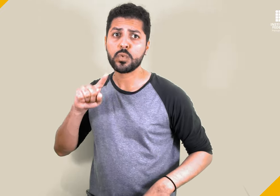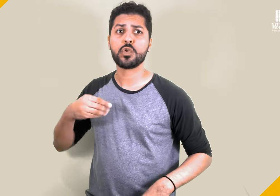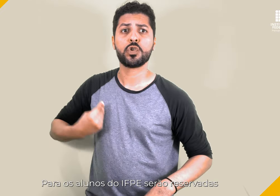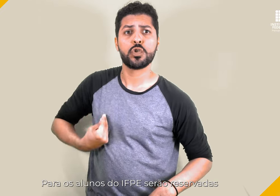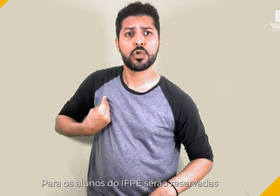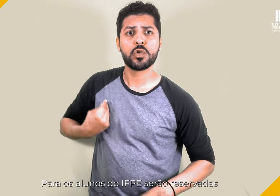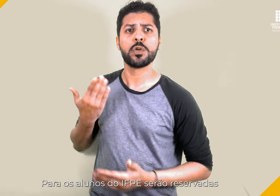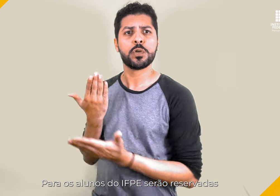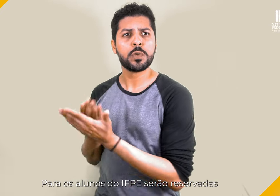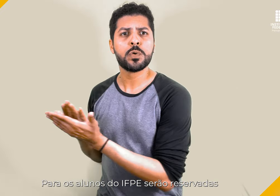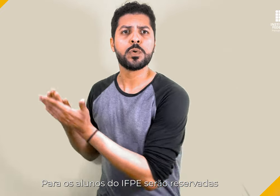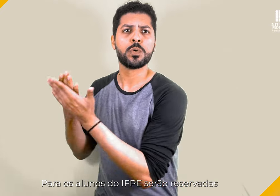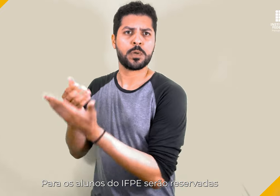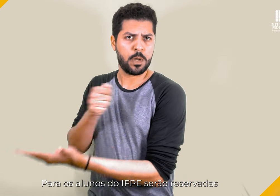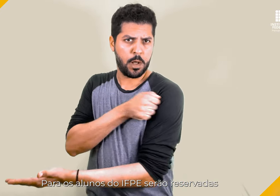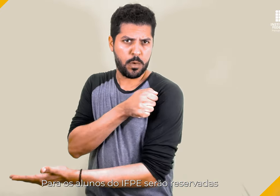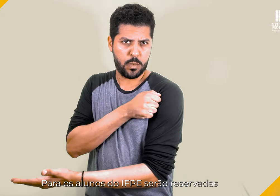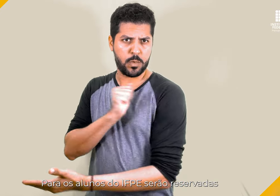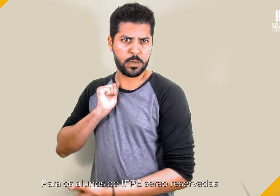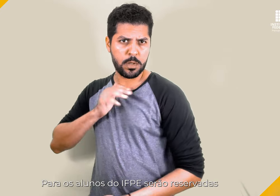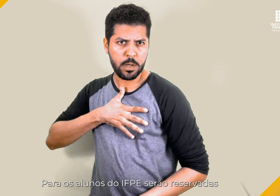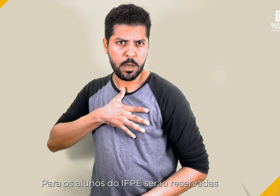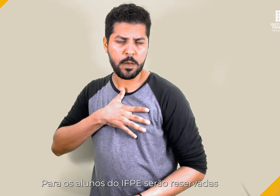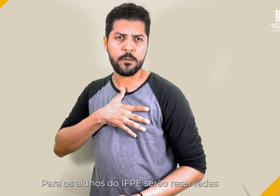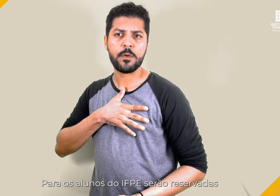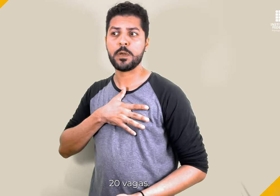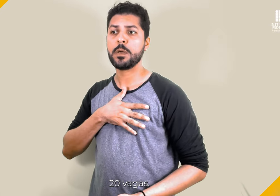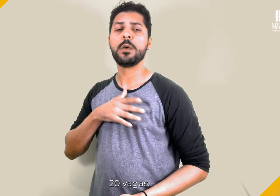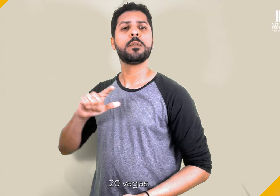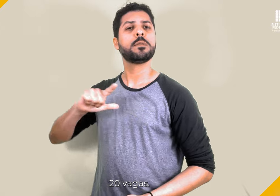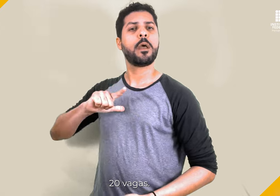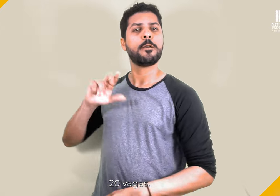Para os alunos do IFPE, serão reservadas 20 vagas.